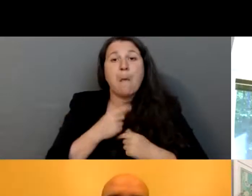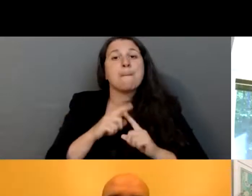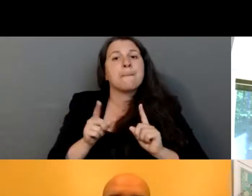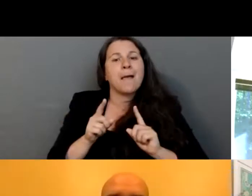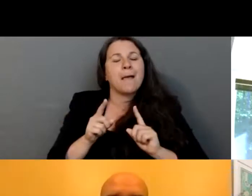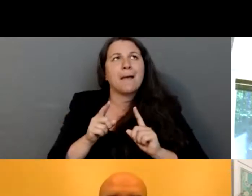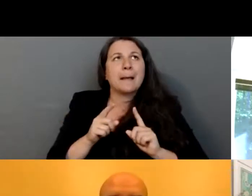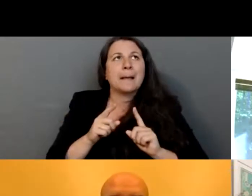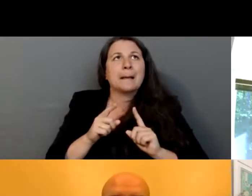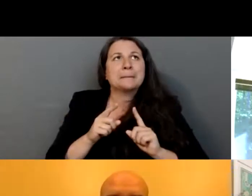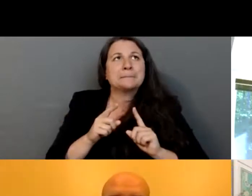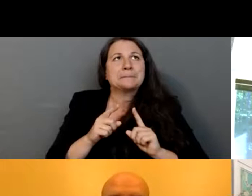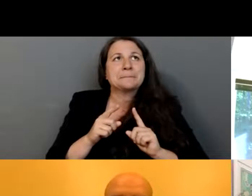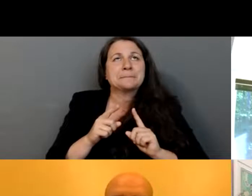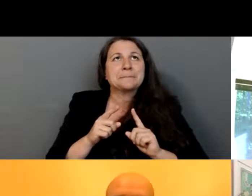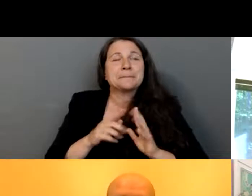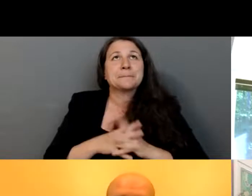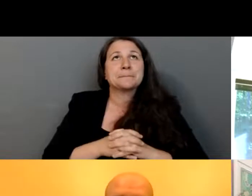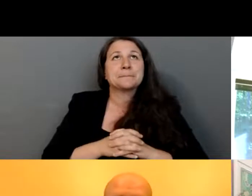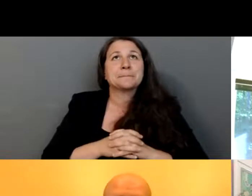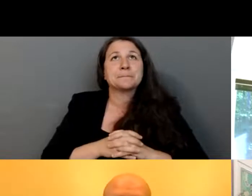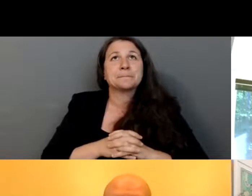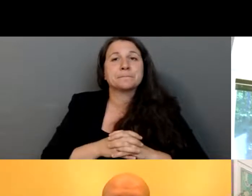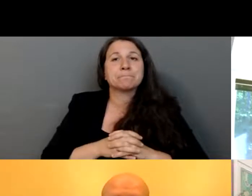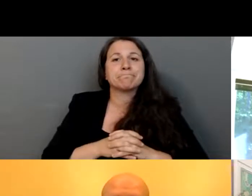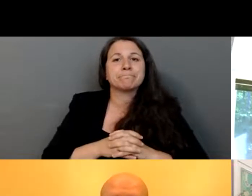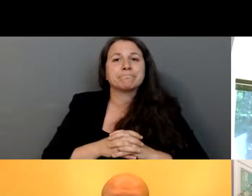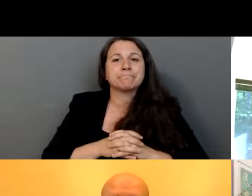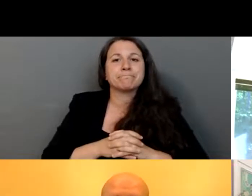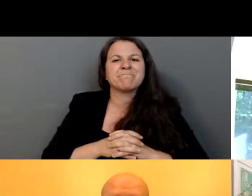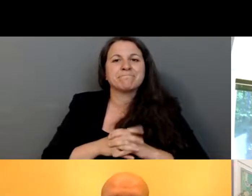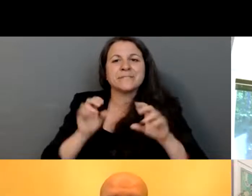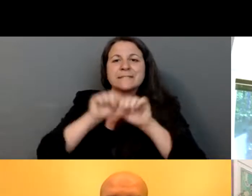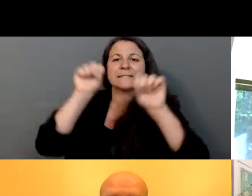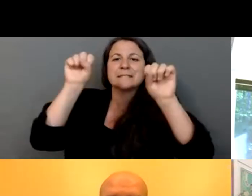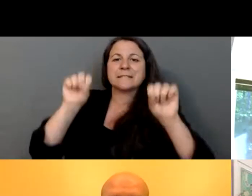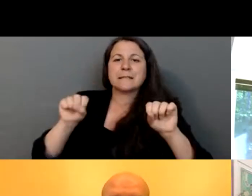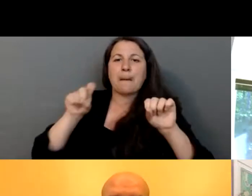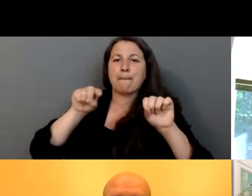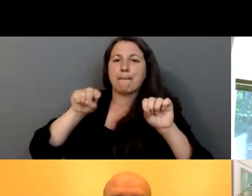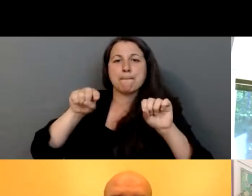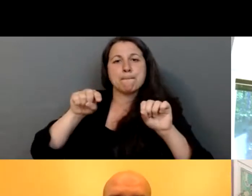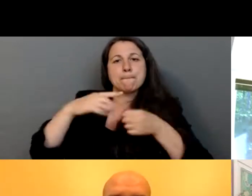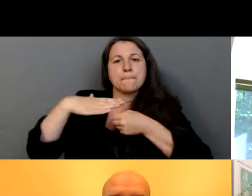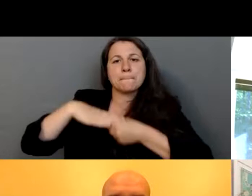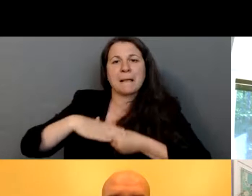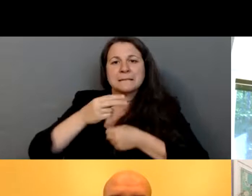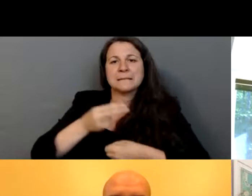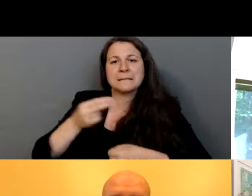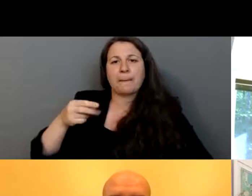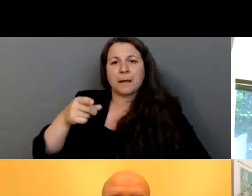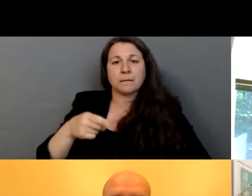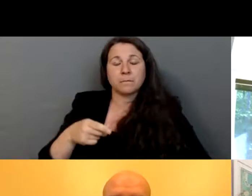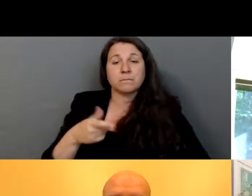montre cette idée, en fait, du caractère systémique, en fait, du capacitisme. Puis qu'on le voit beaucoup en